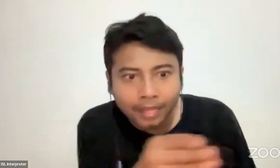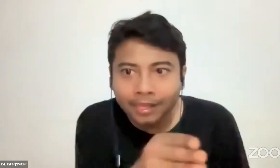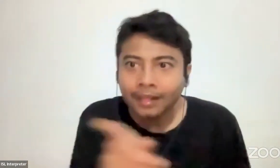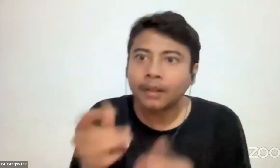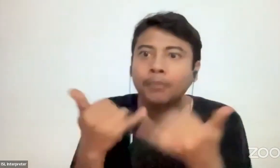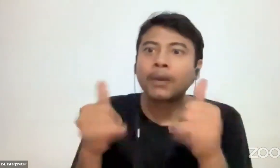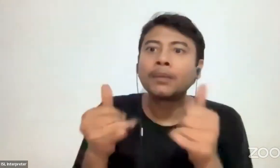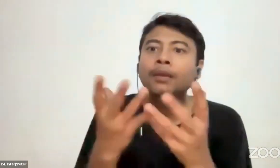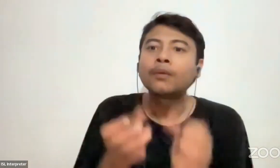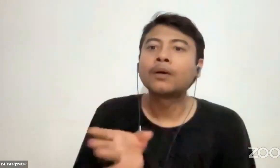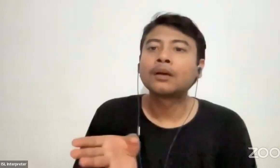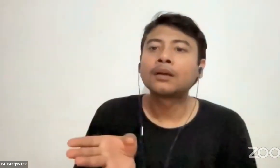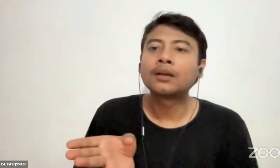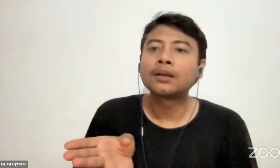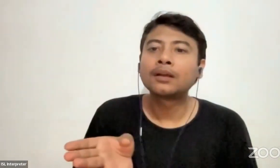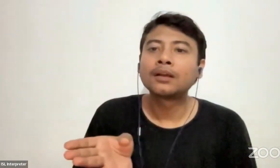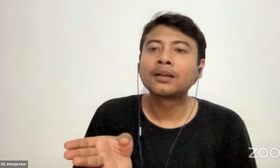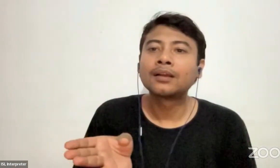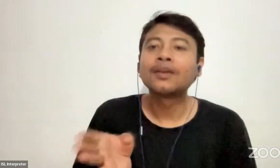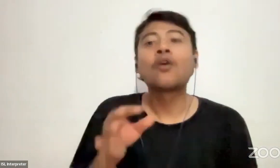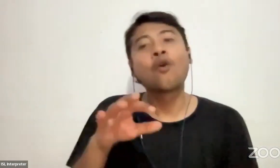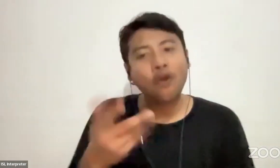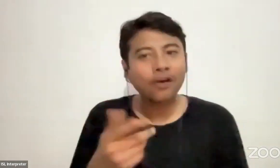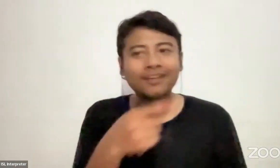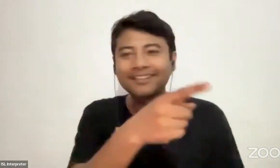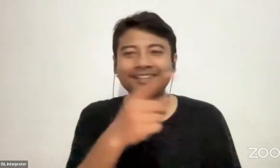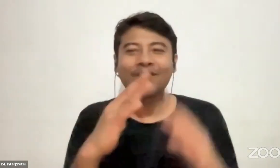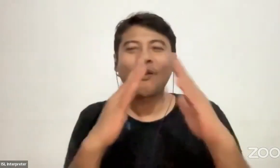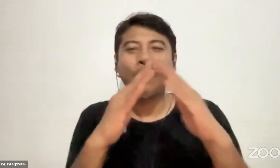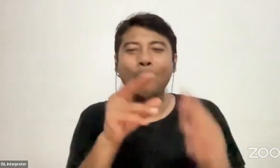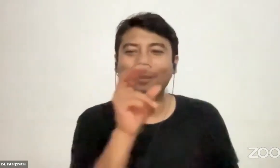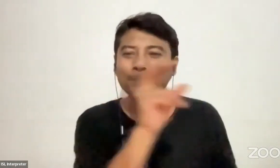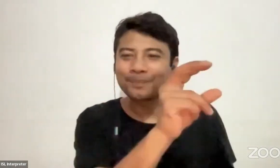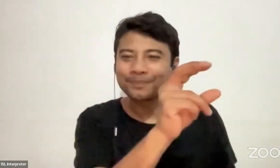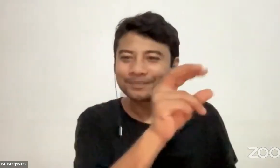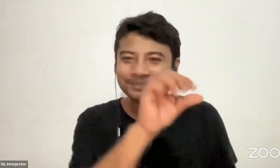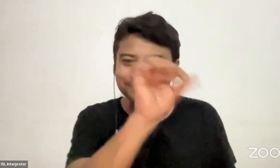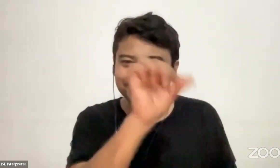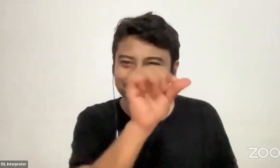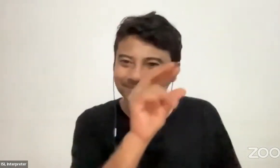होल्स होते हैं, उसमें अंदर जाके उंगली डालता है बच्चा,